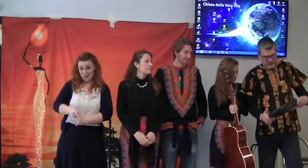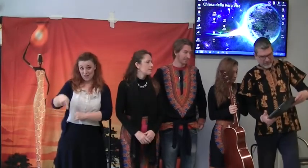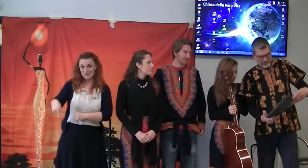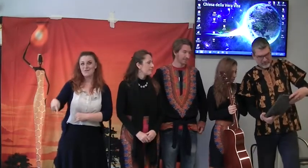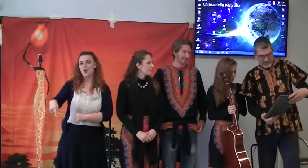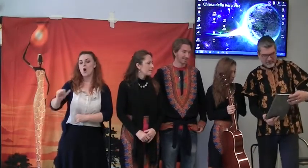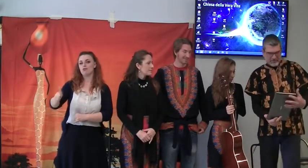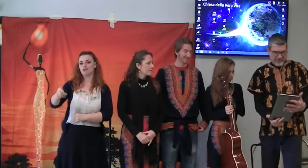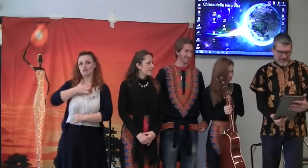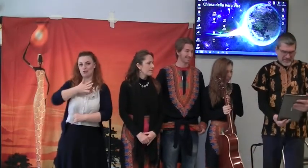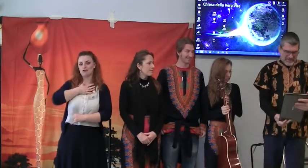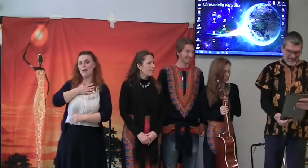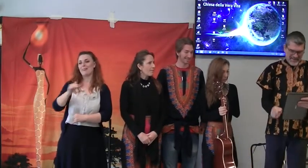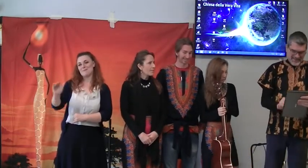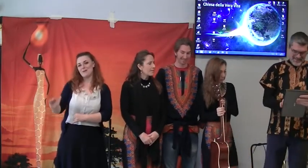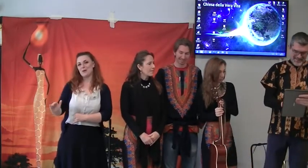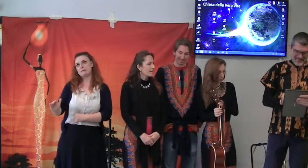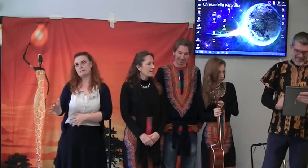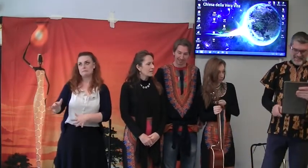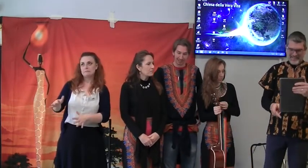più piccoletto, però...